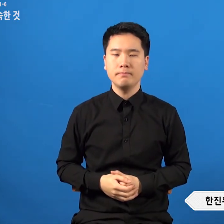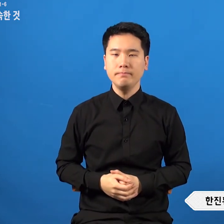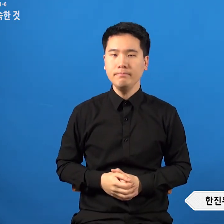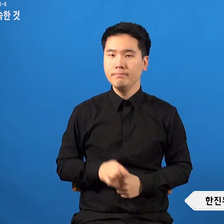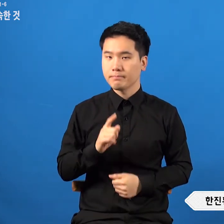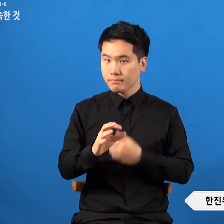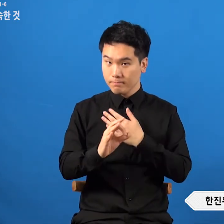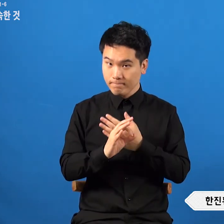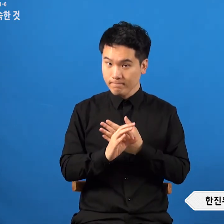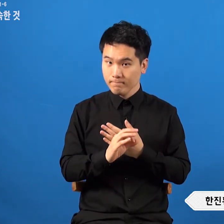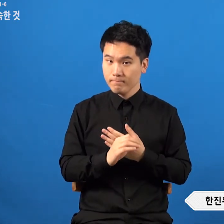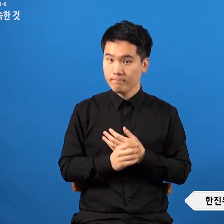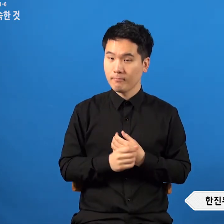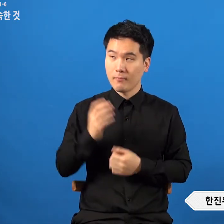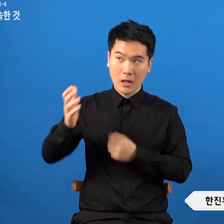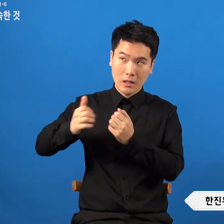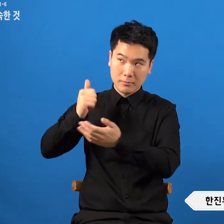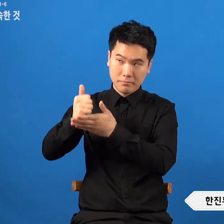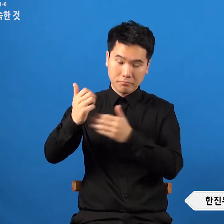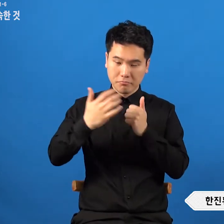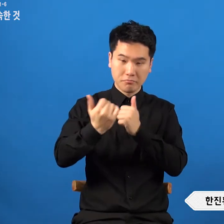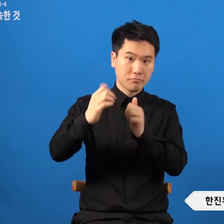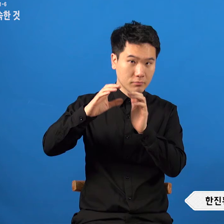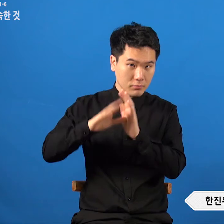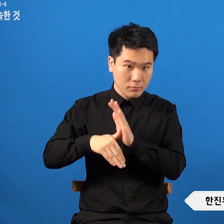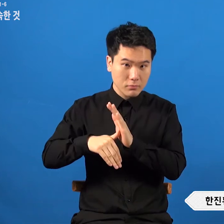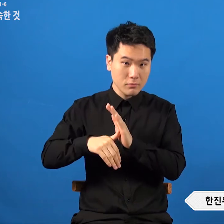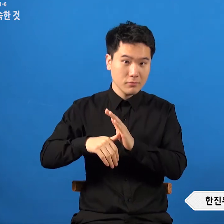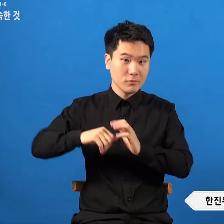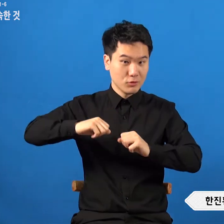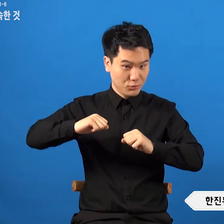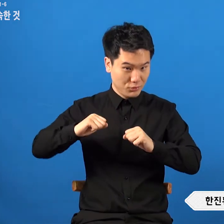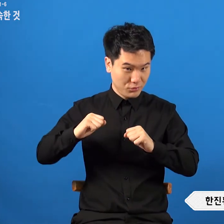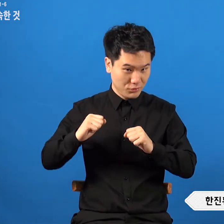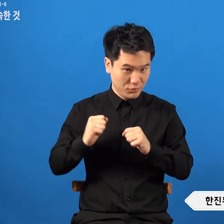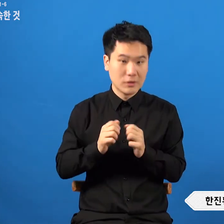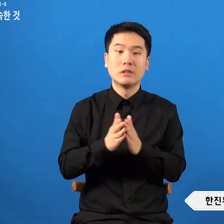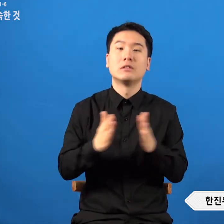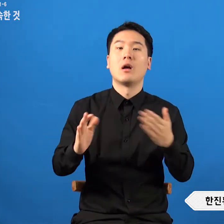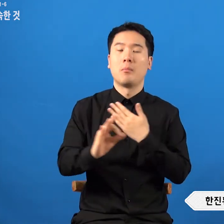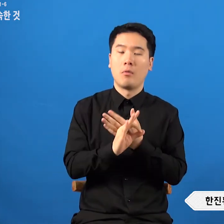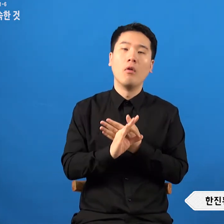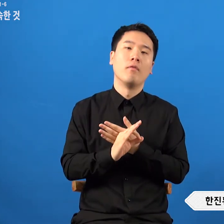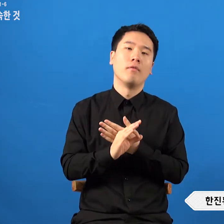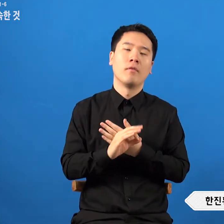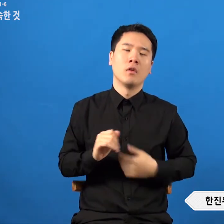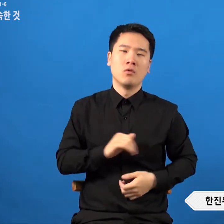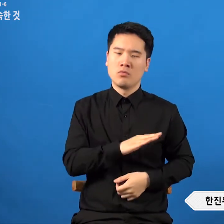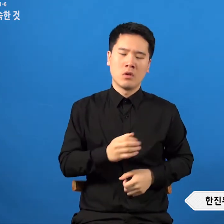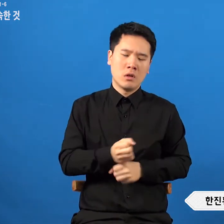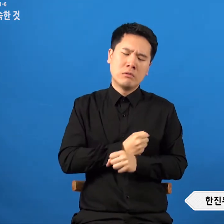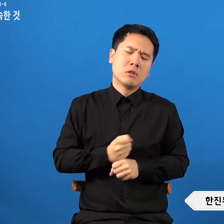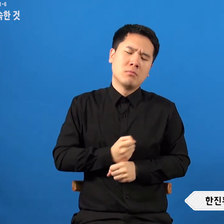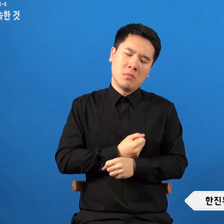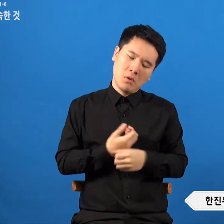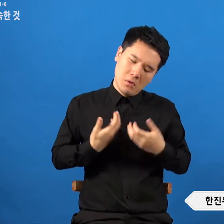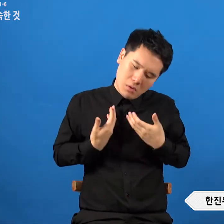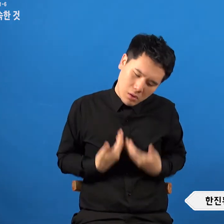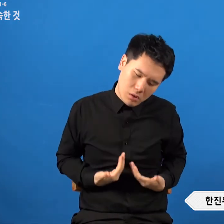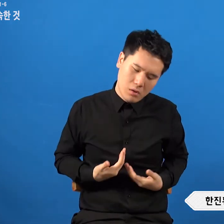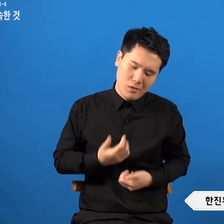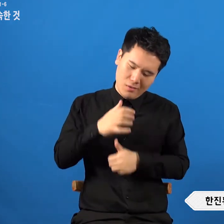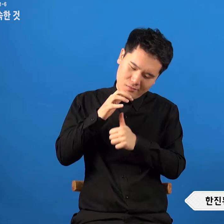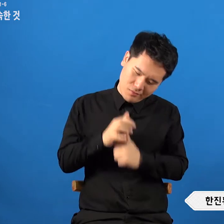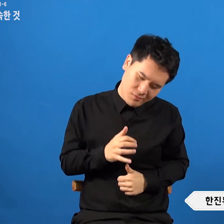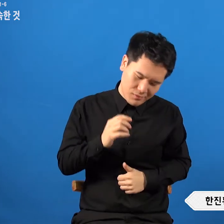그러면 무슨 그렇게 하나님 부르실 때 순종하기 시작하면 그러면 무슨 짐이 돼서